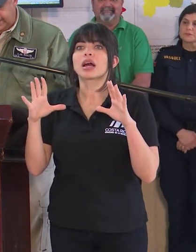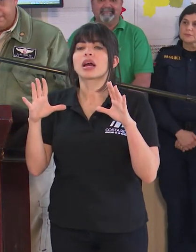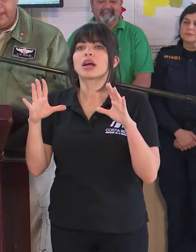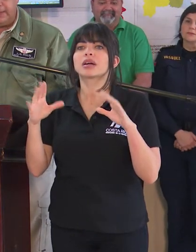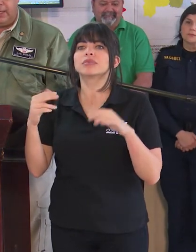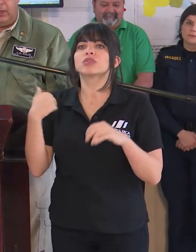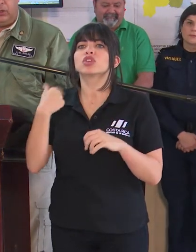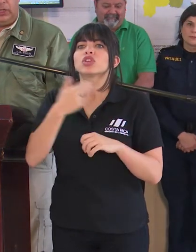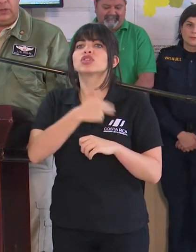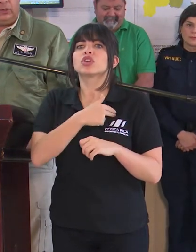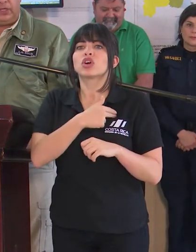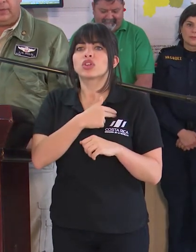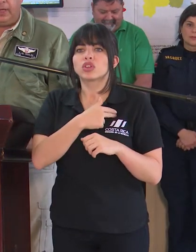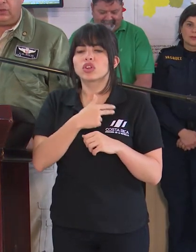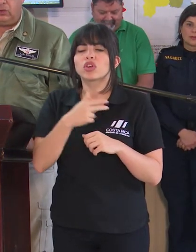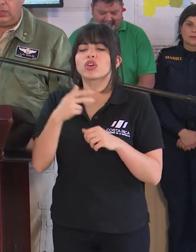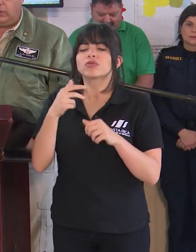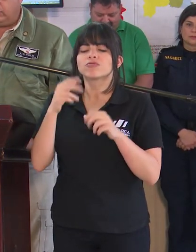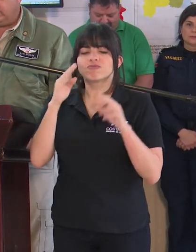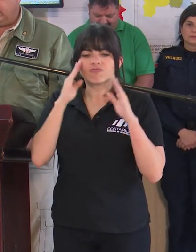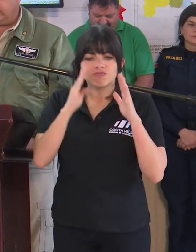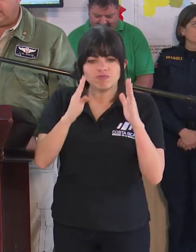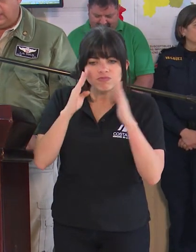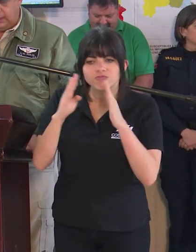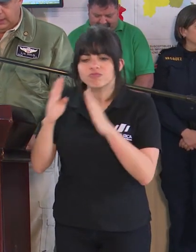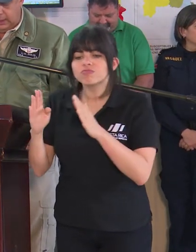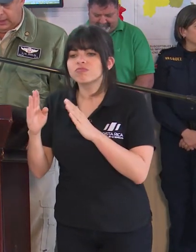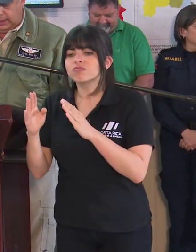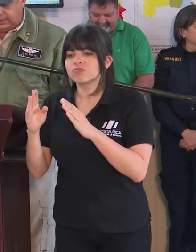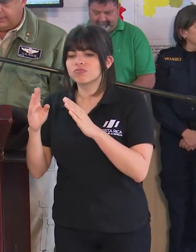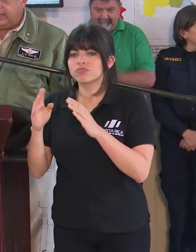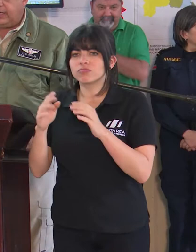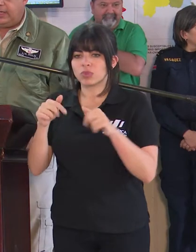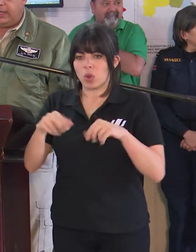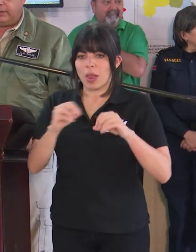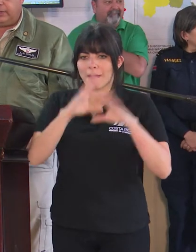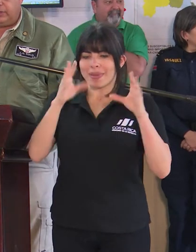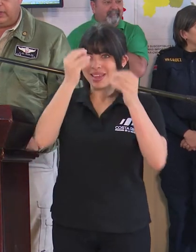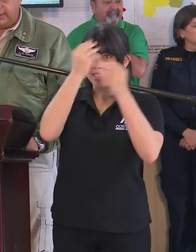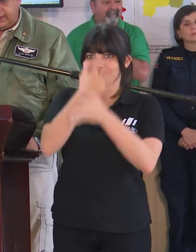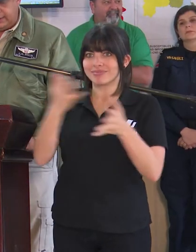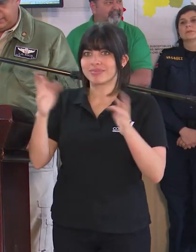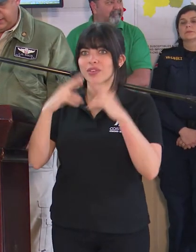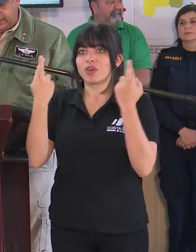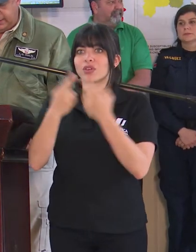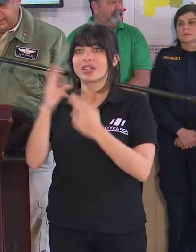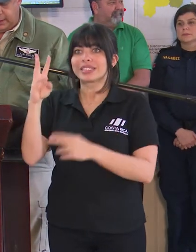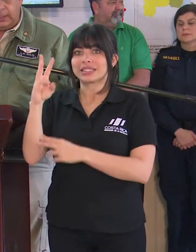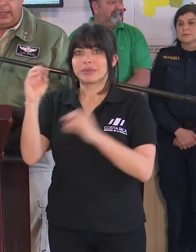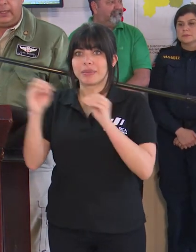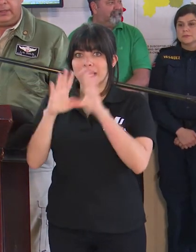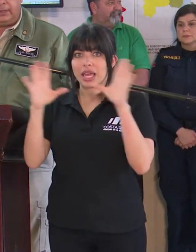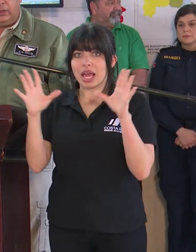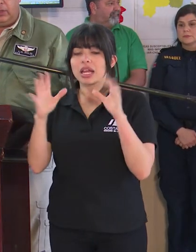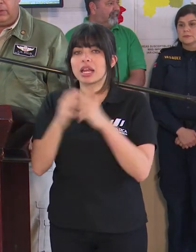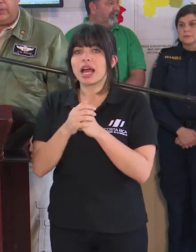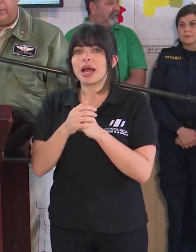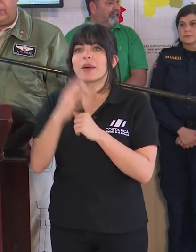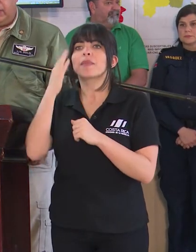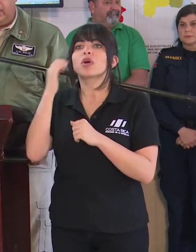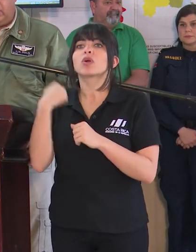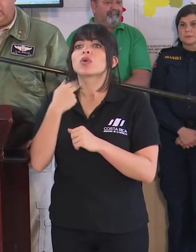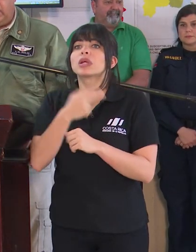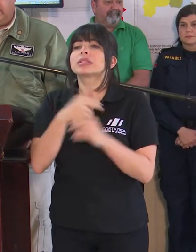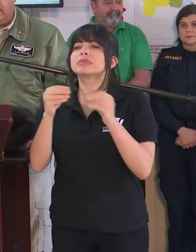Hemos estado dando seguimiento a lo anunciado esta mañana en la sesión de las 6 de la mañana, en el sentido de que